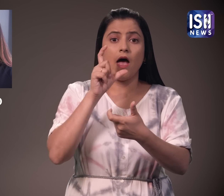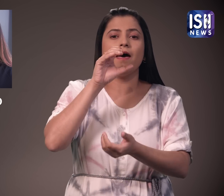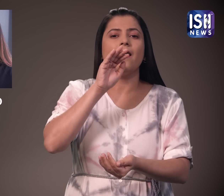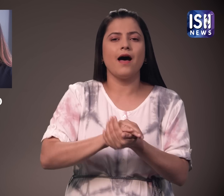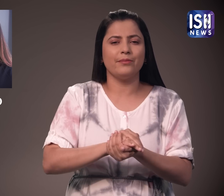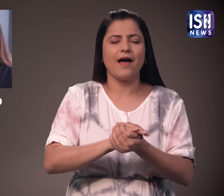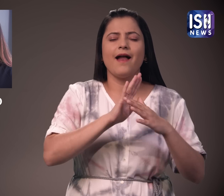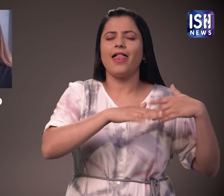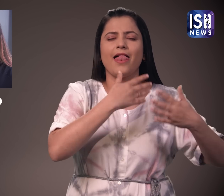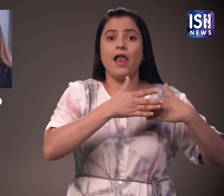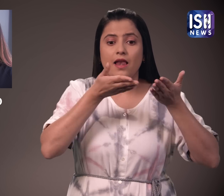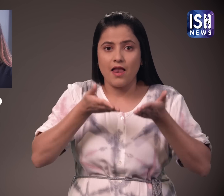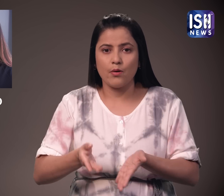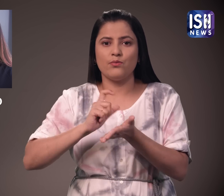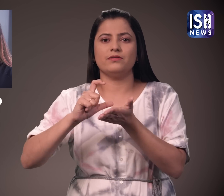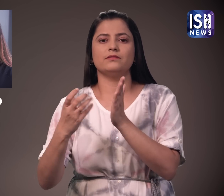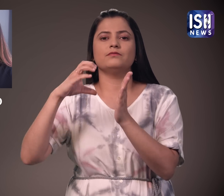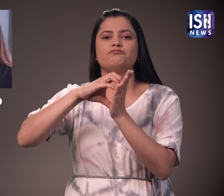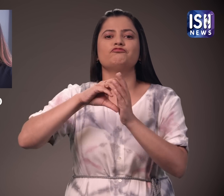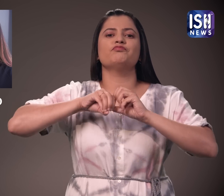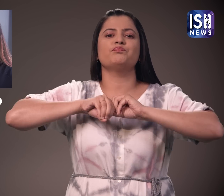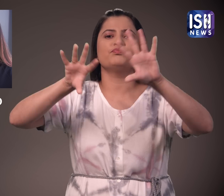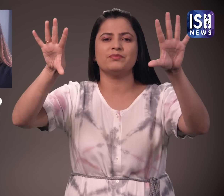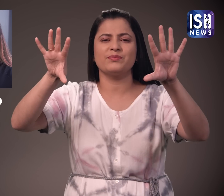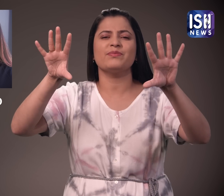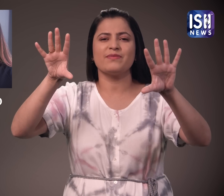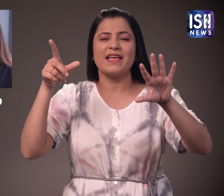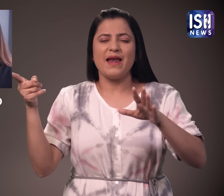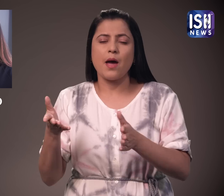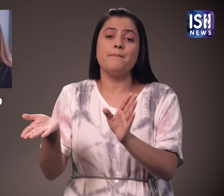उसने फोटो को सेव कर लिया था और आब इसे इंस्टाग्राम पर पोस्ट कर रही है